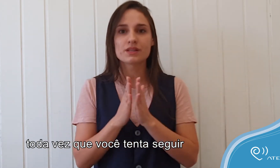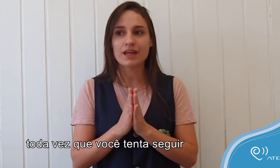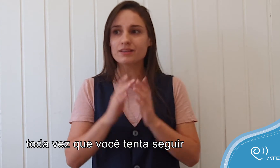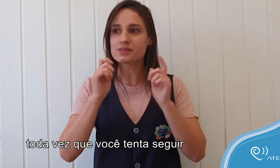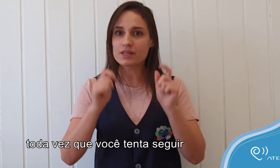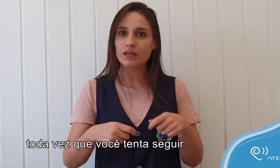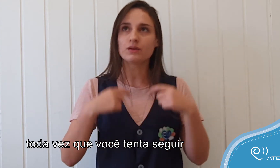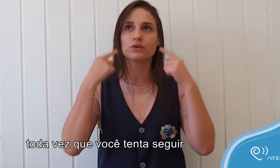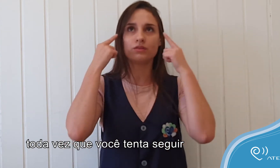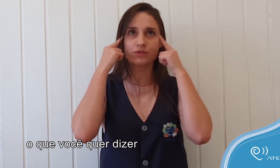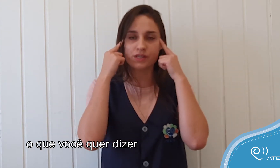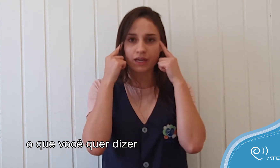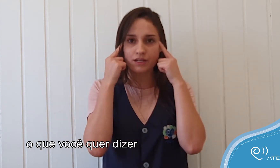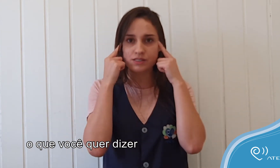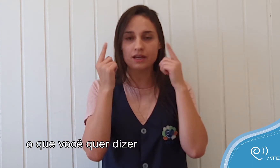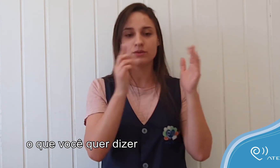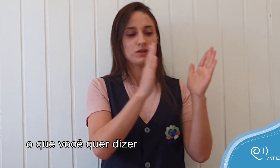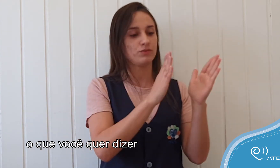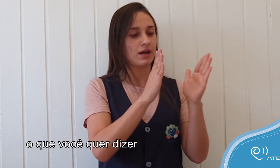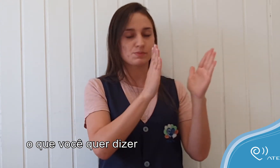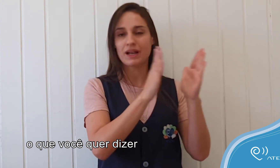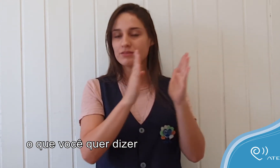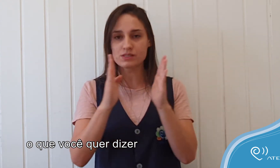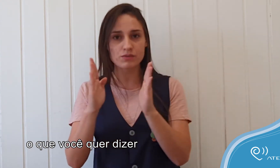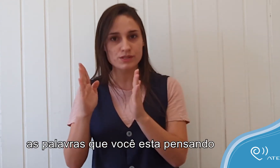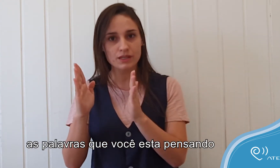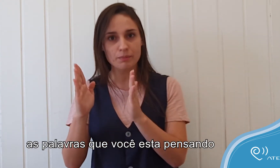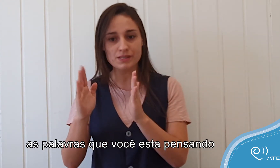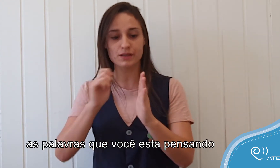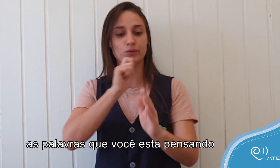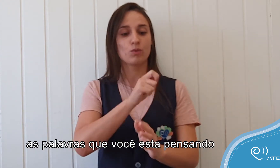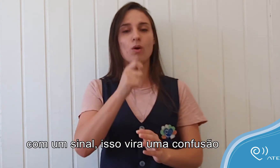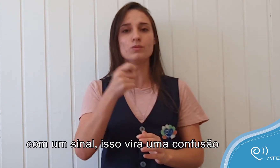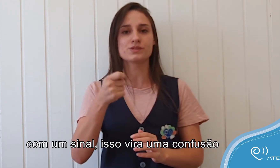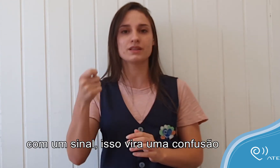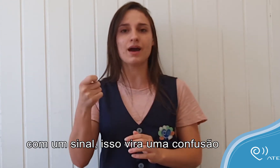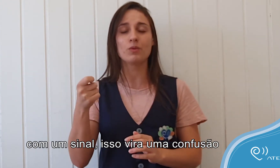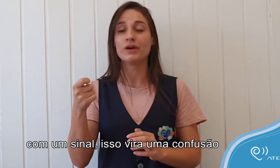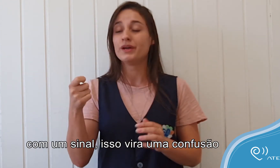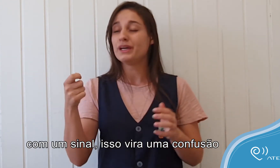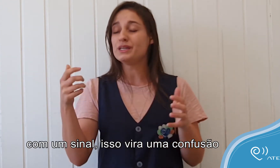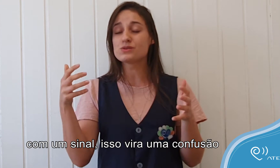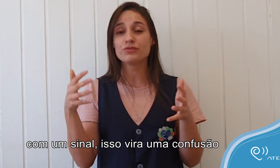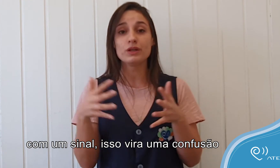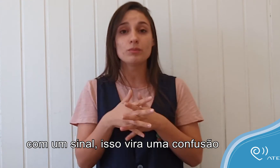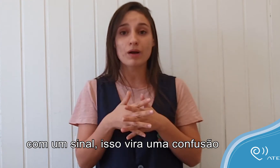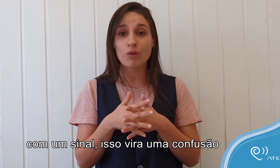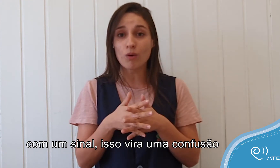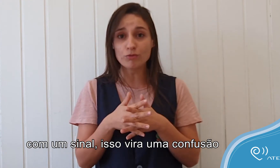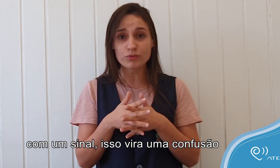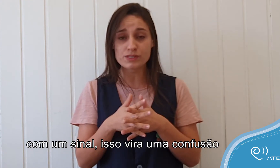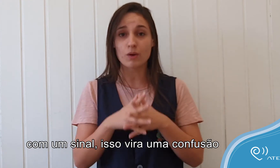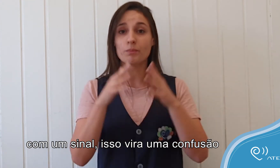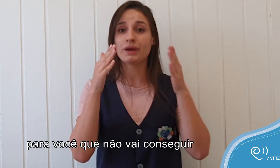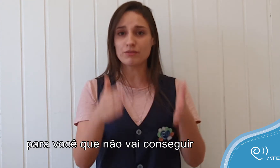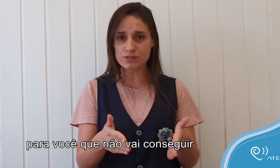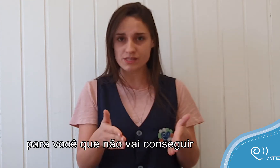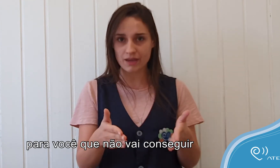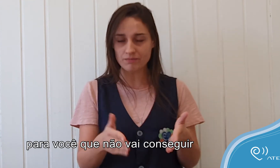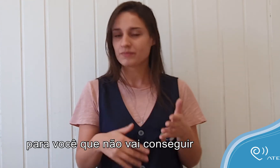tenta seguir o que você quer dizer, as palavras que você está pensando com um sinal, isso vira uma confusão para você, que